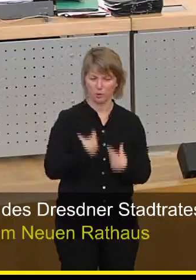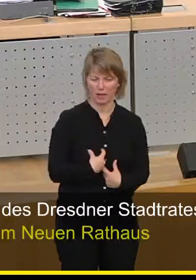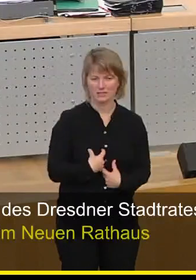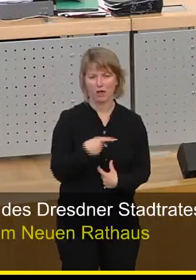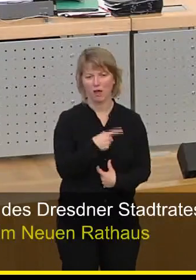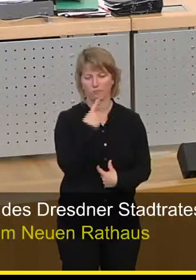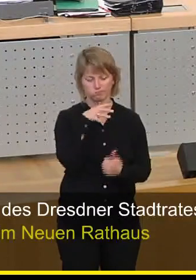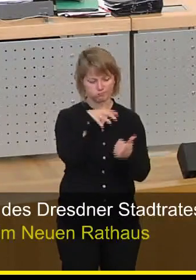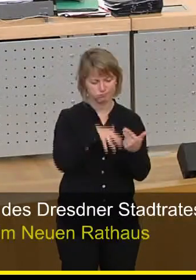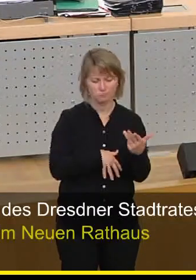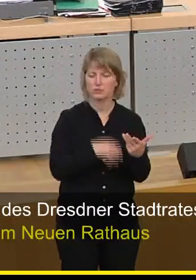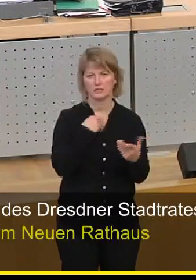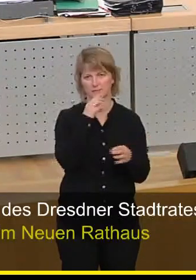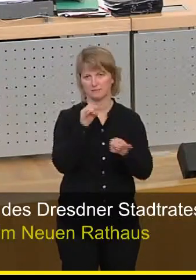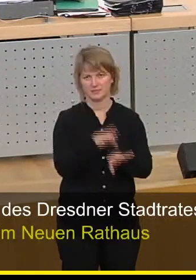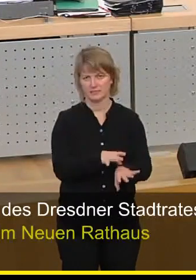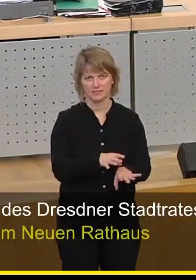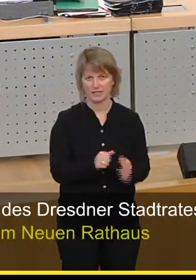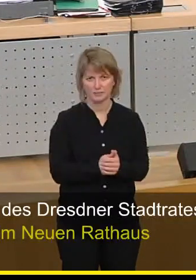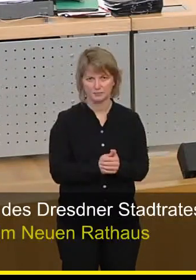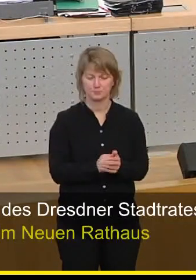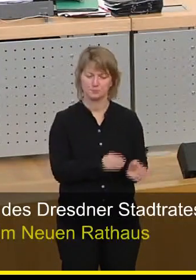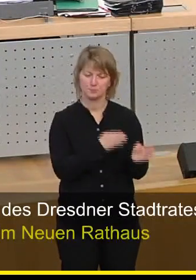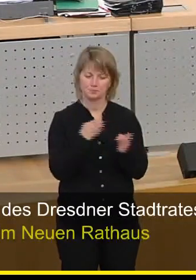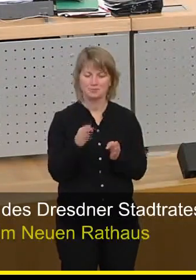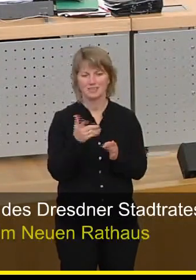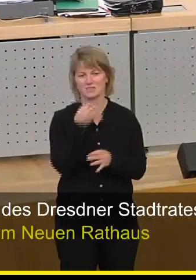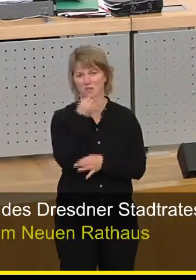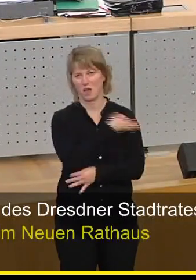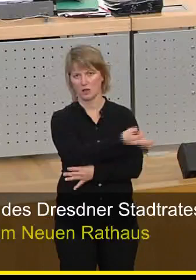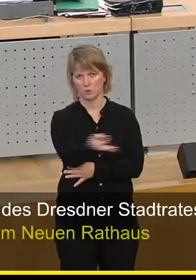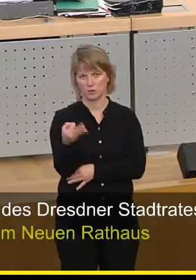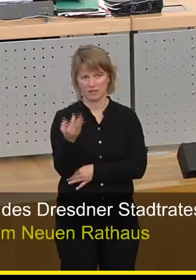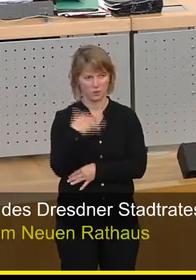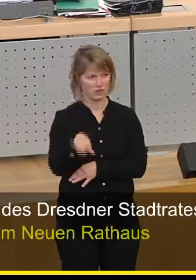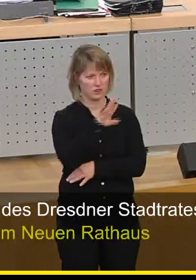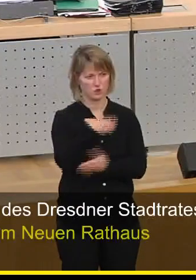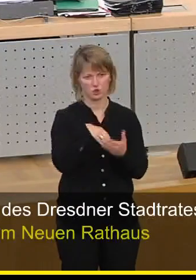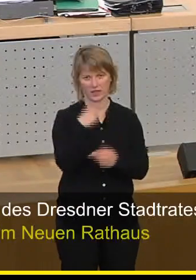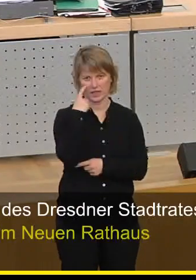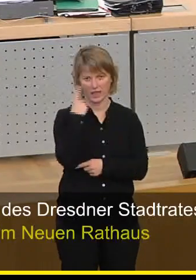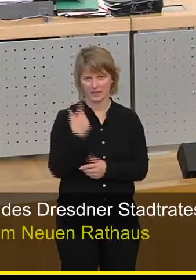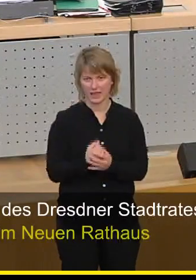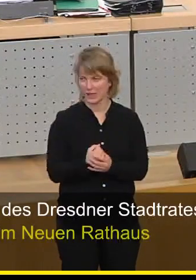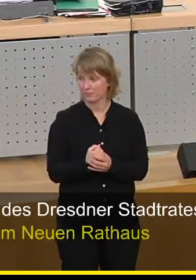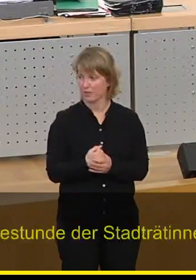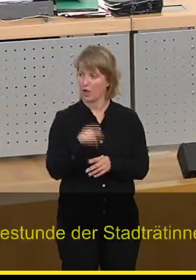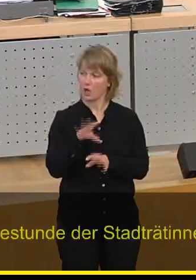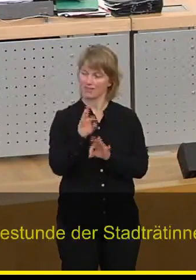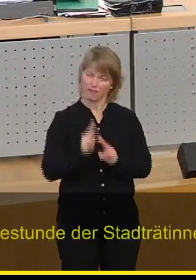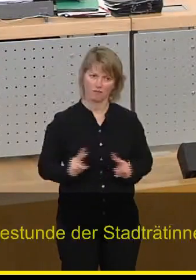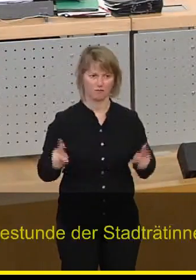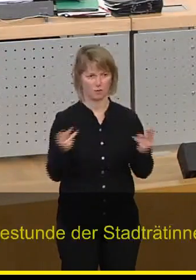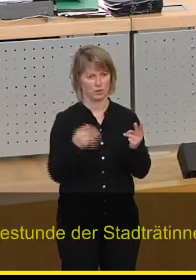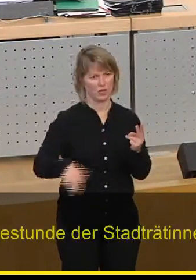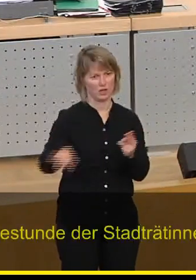ich heute. Und wir kommen damit zur Fragestunde der Stadträtinnen und Stadträte. Heute eine einfache Runde.